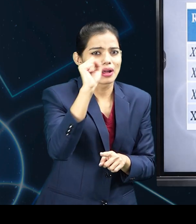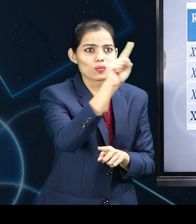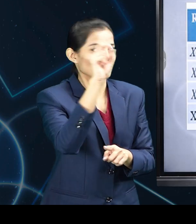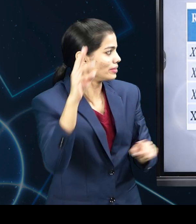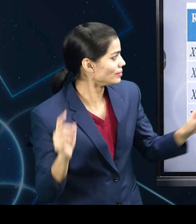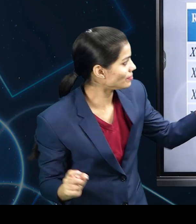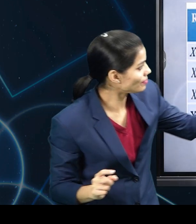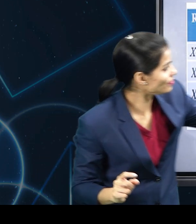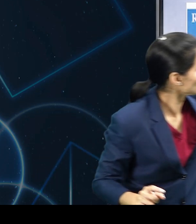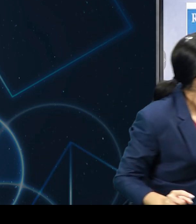हैं।